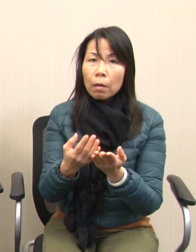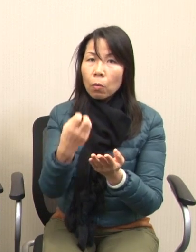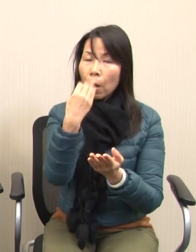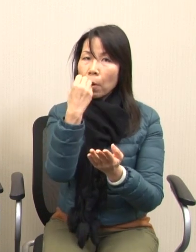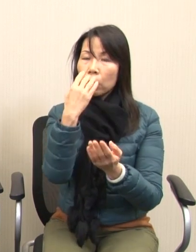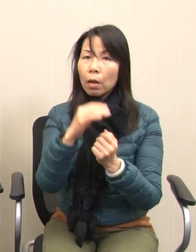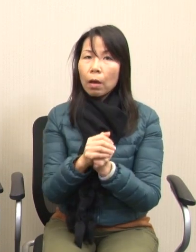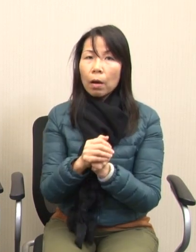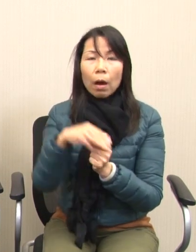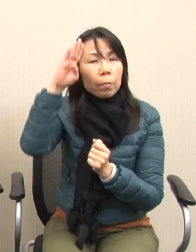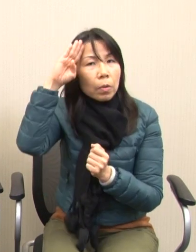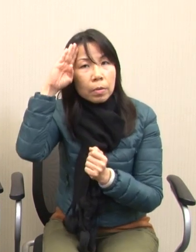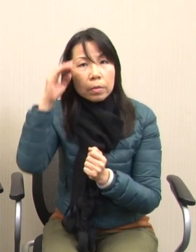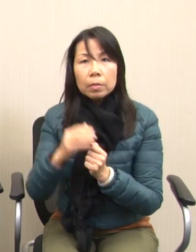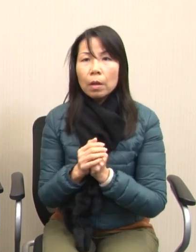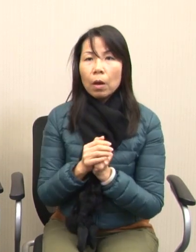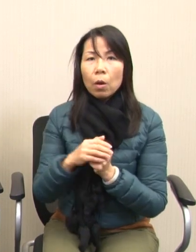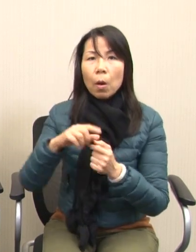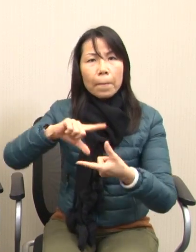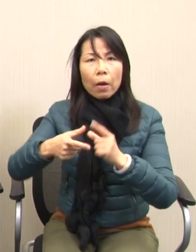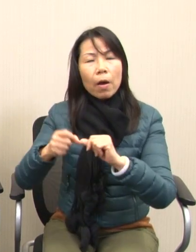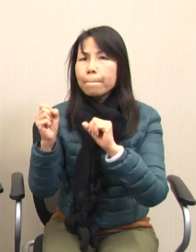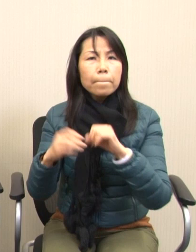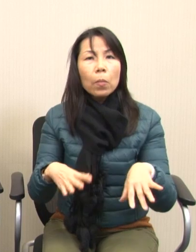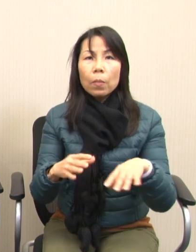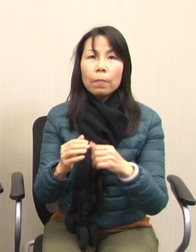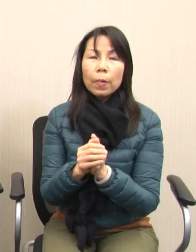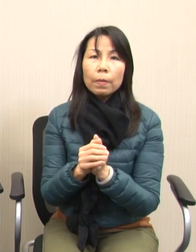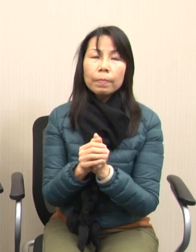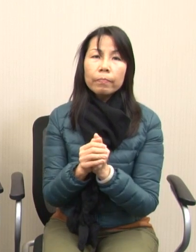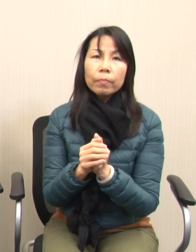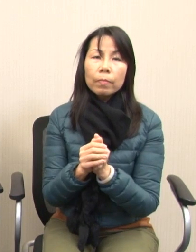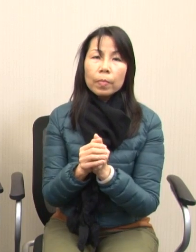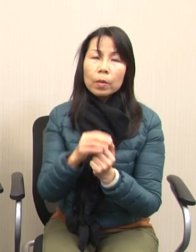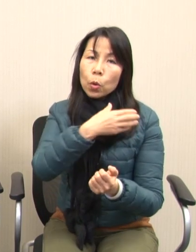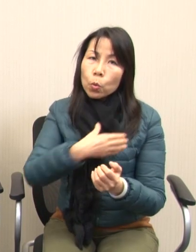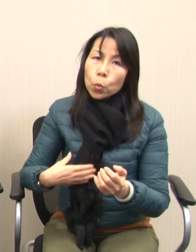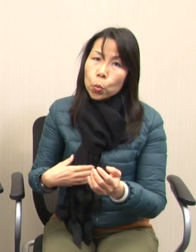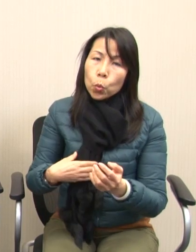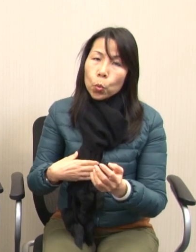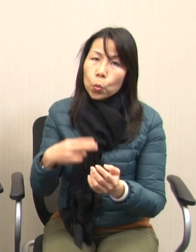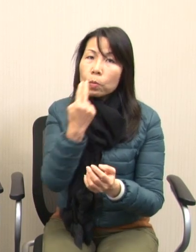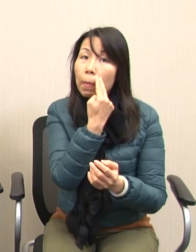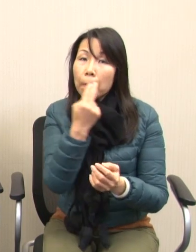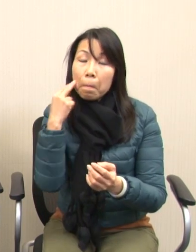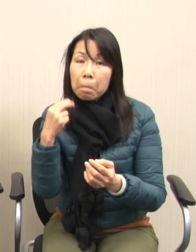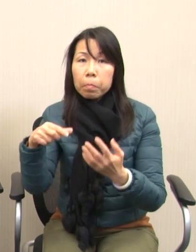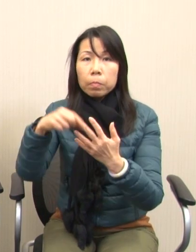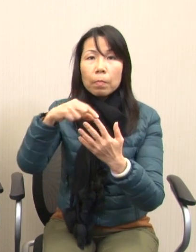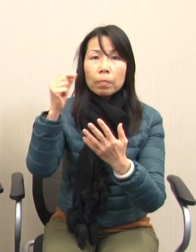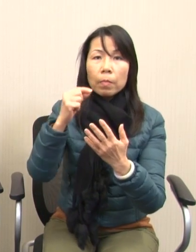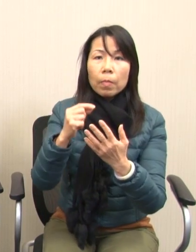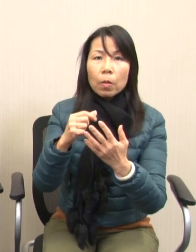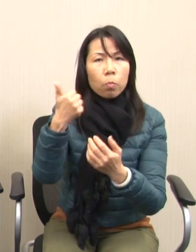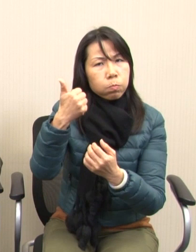辦法啦。咁因為兩害選其輕，咁我哋選呢個曾俊華係